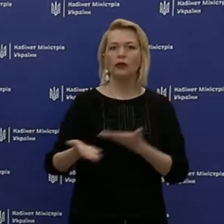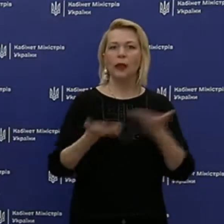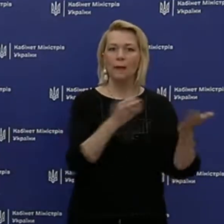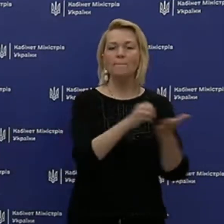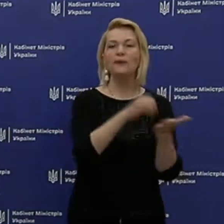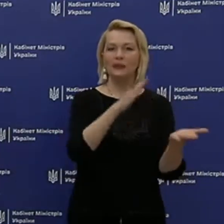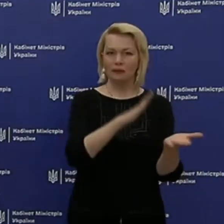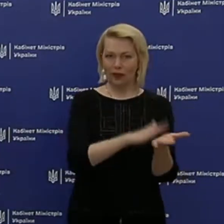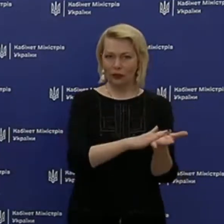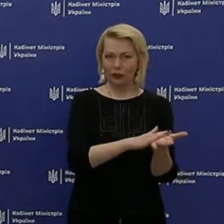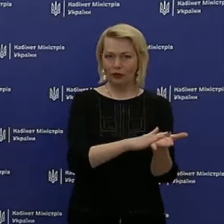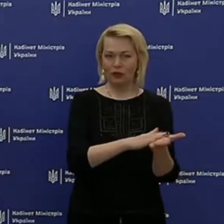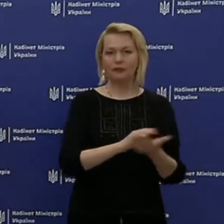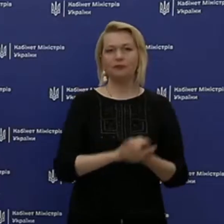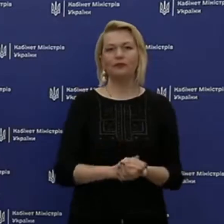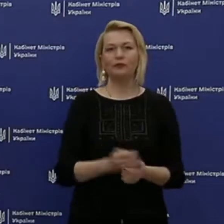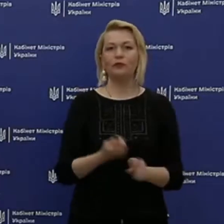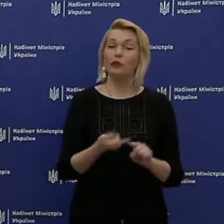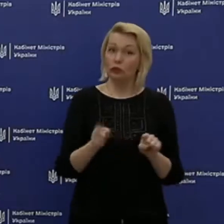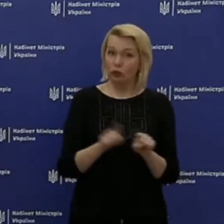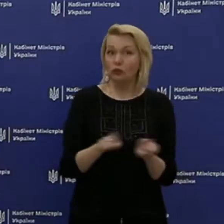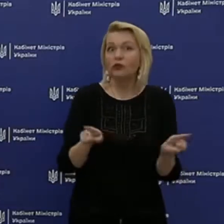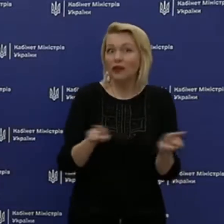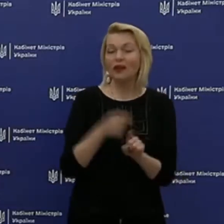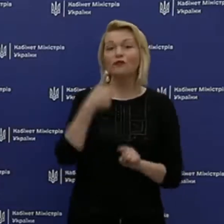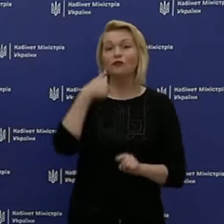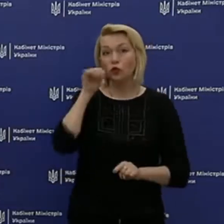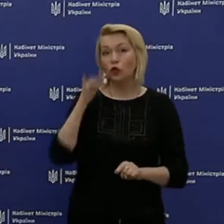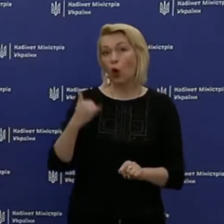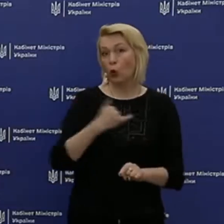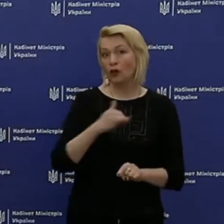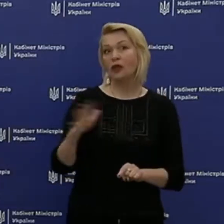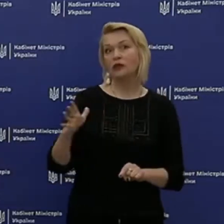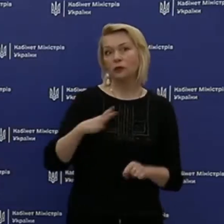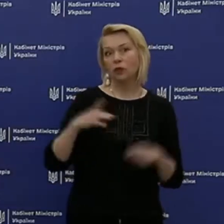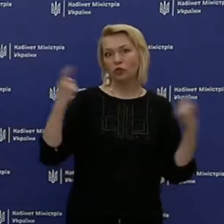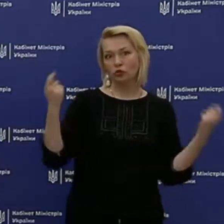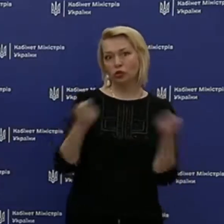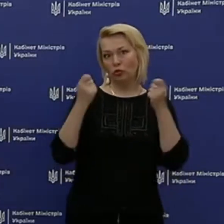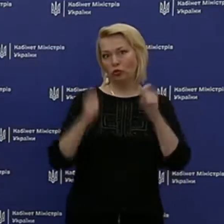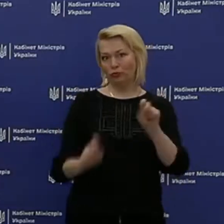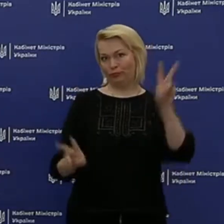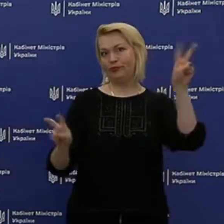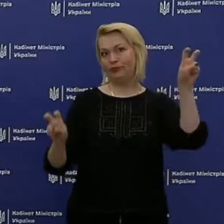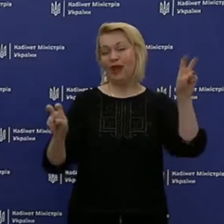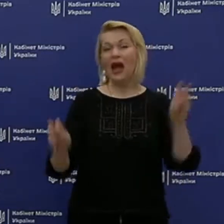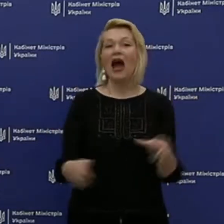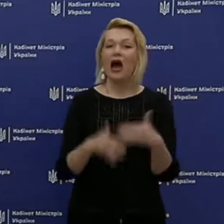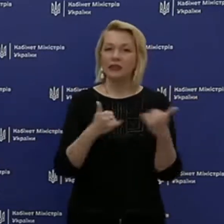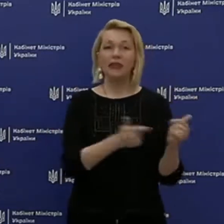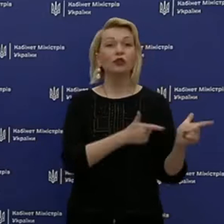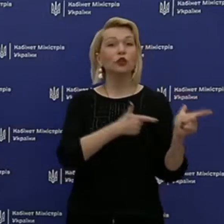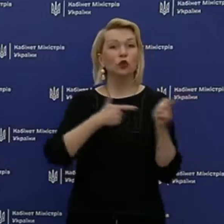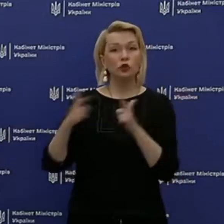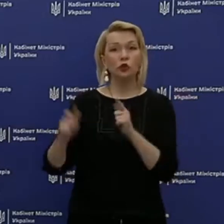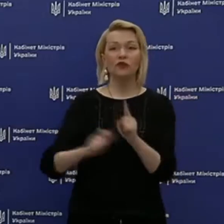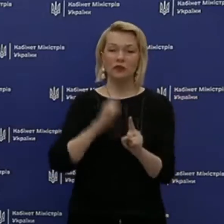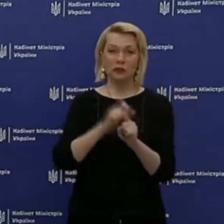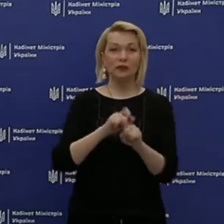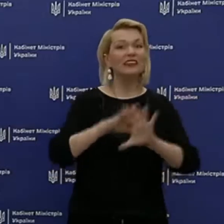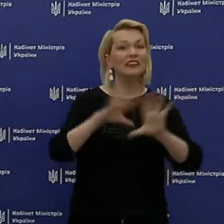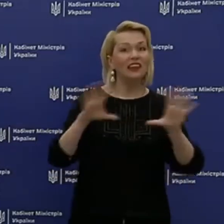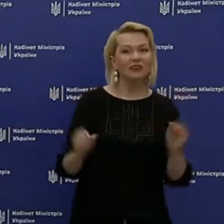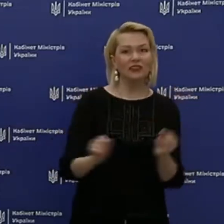призначена. Тому от таке в нас вчора було шоу. А зараз готовий відповісти на всі